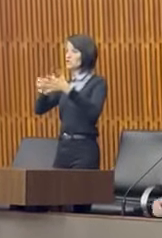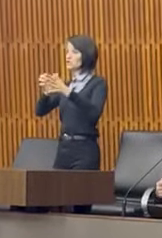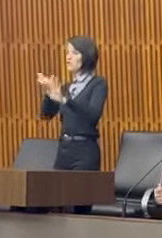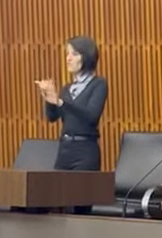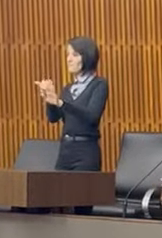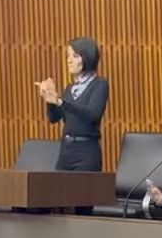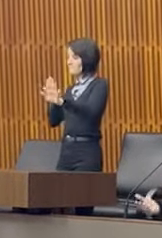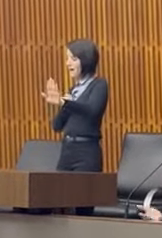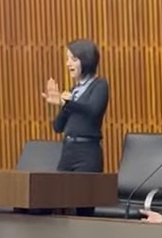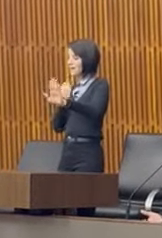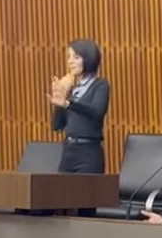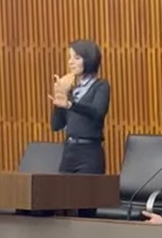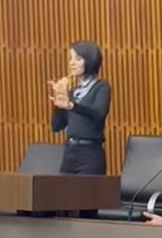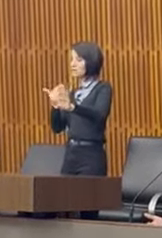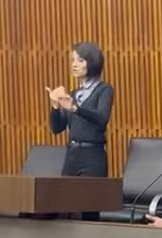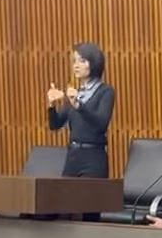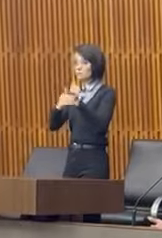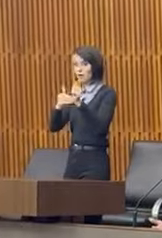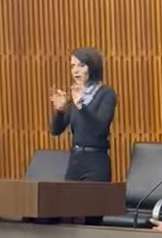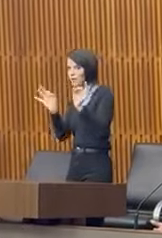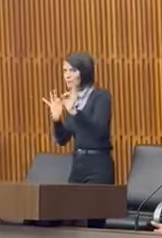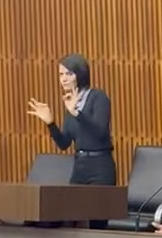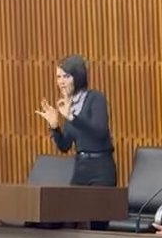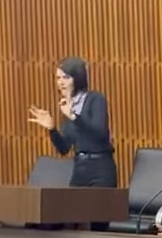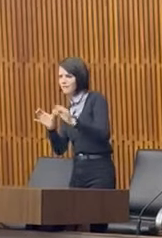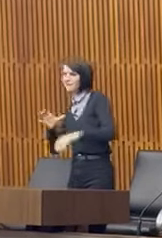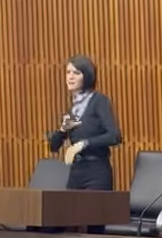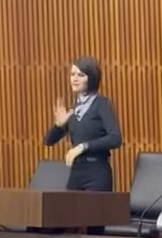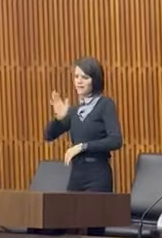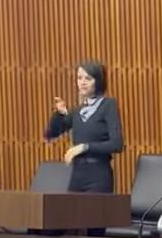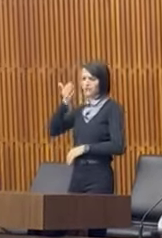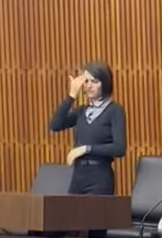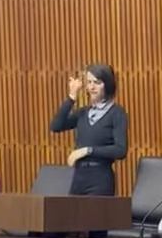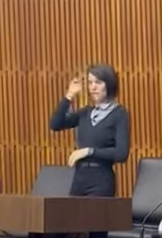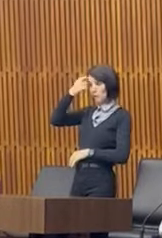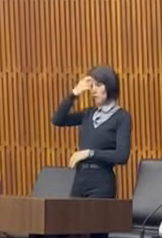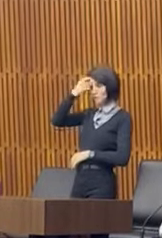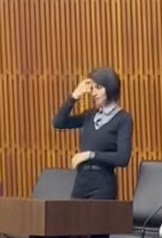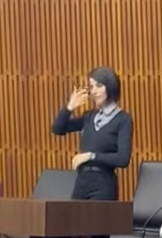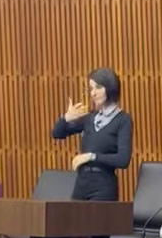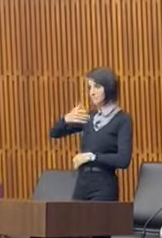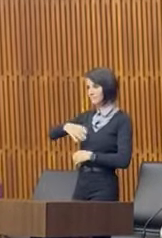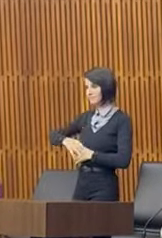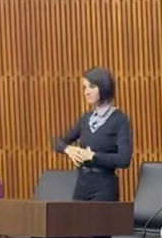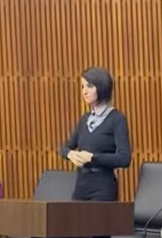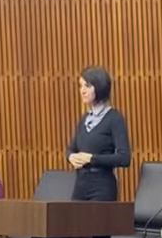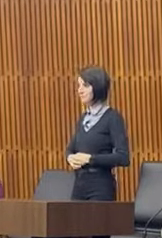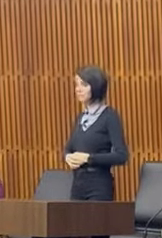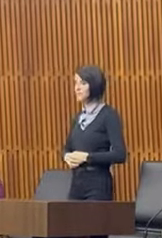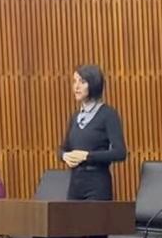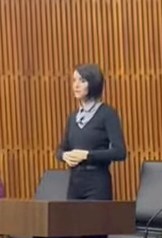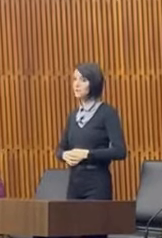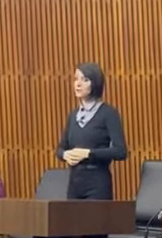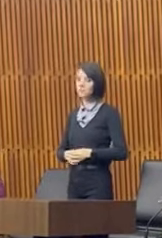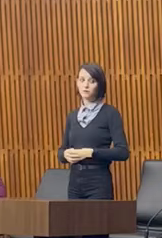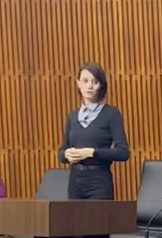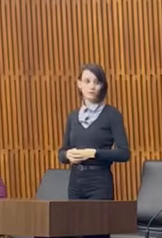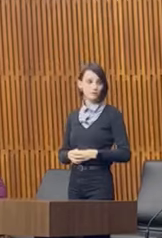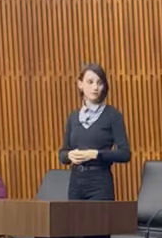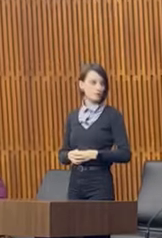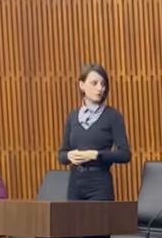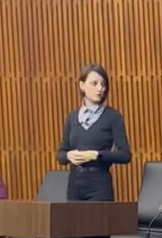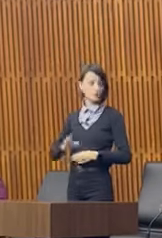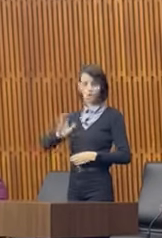que é algo que não é segredo para a cidade, né? Já vinha nesse movimento,